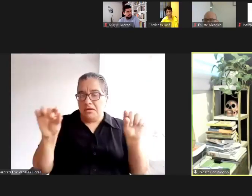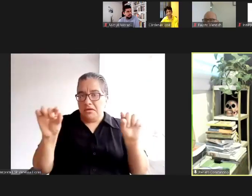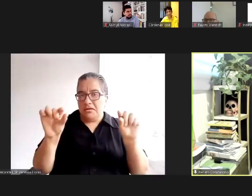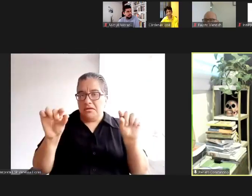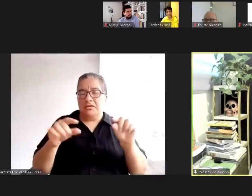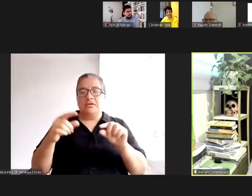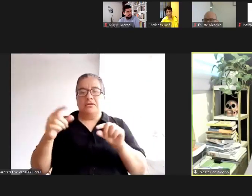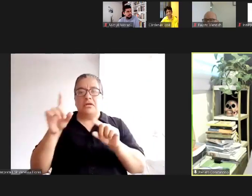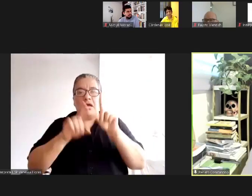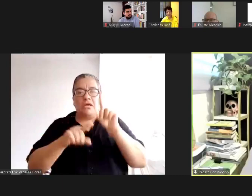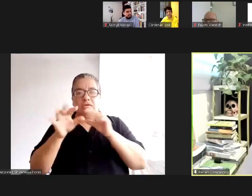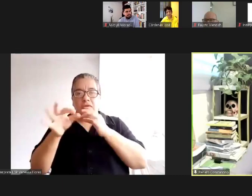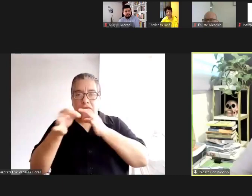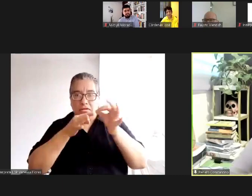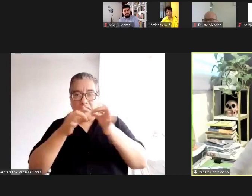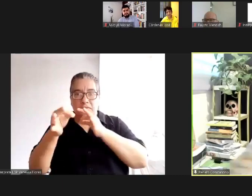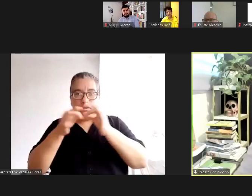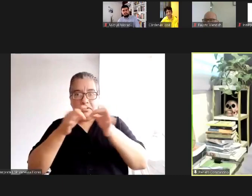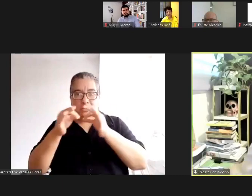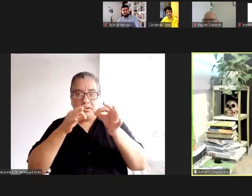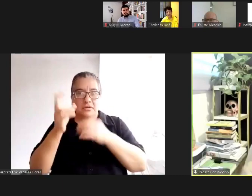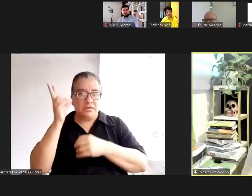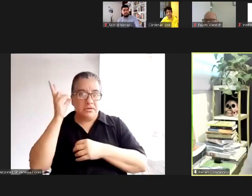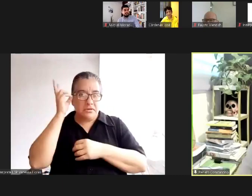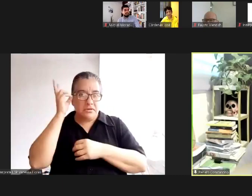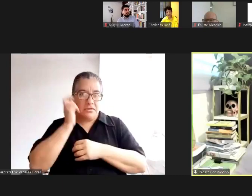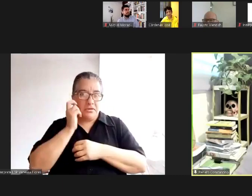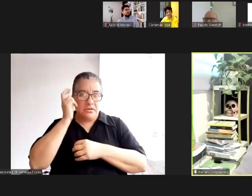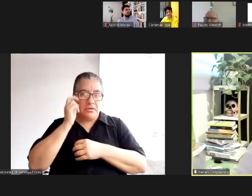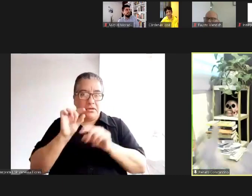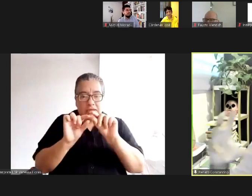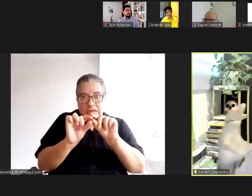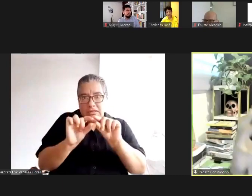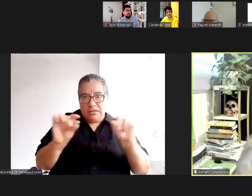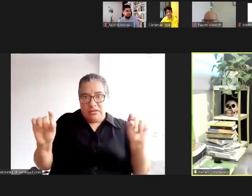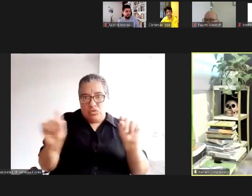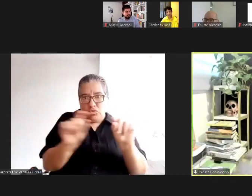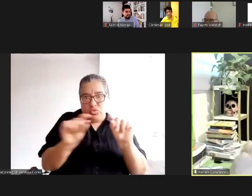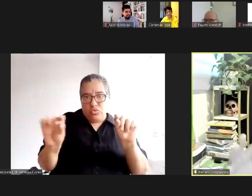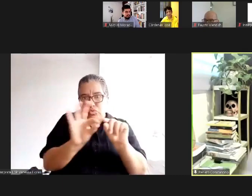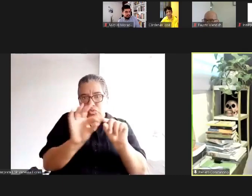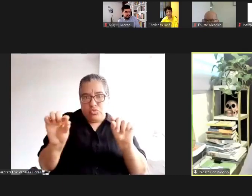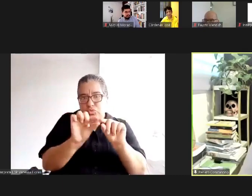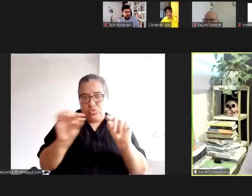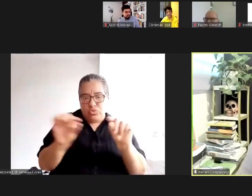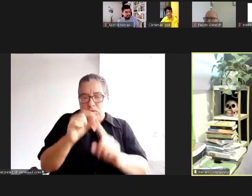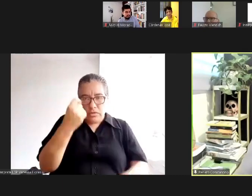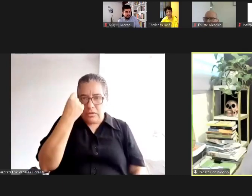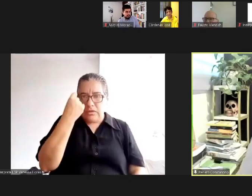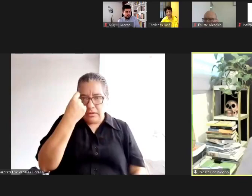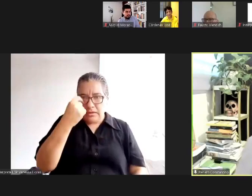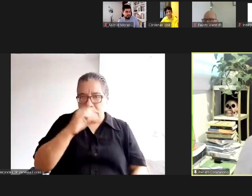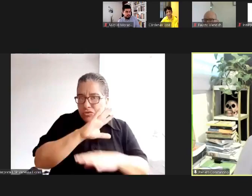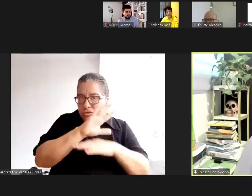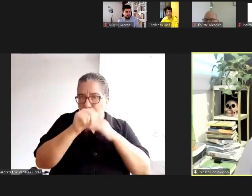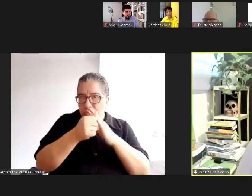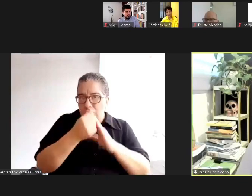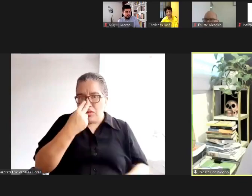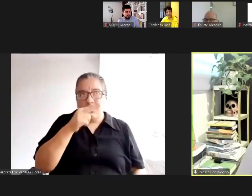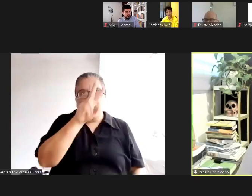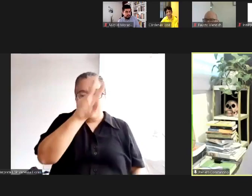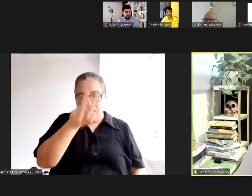muchos casos, subtitulado pleno, o sea, closed caption, para que se pueda entender todo lo que está sucediendo.